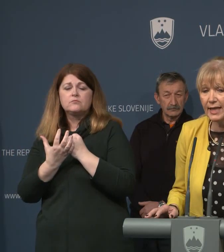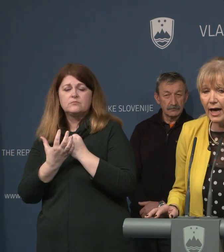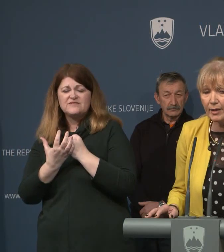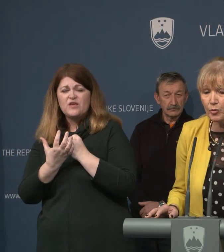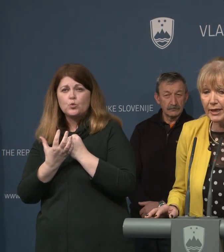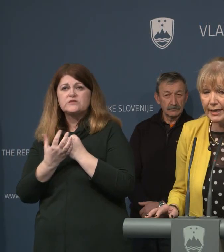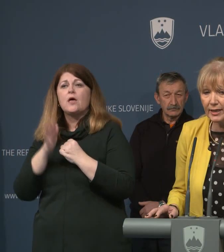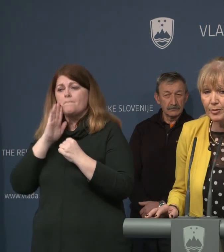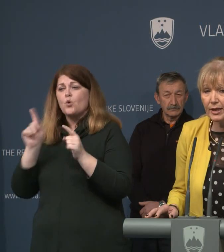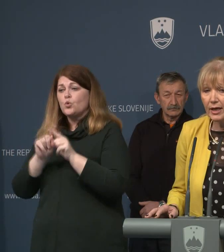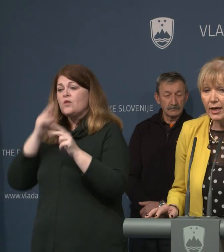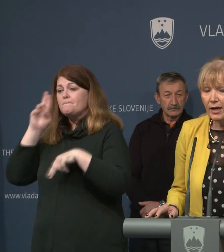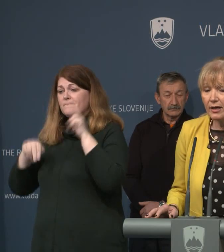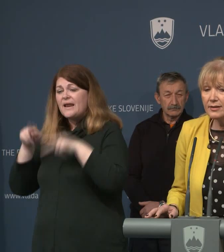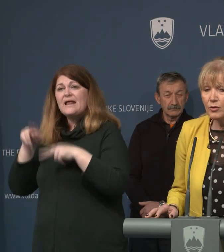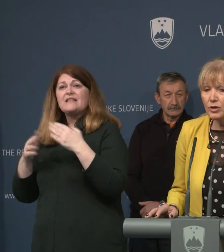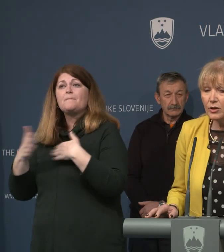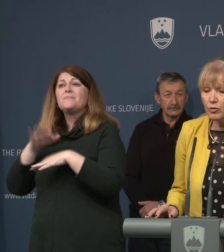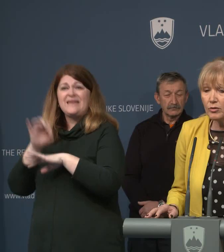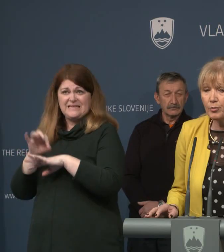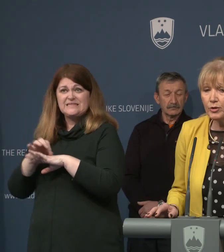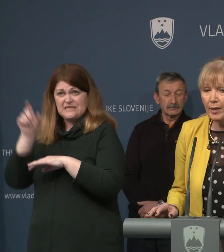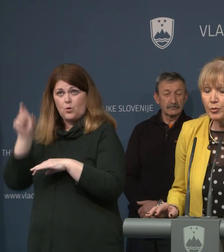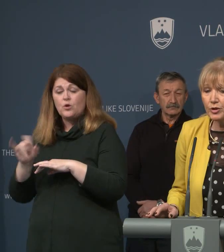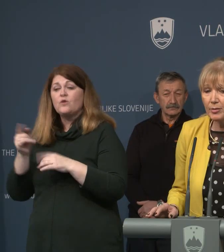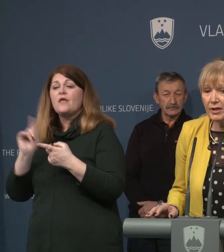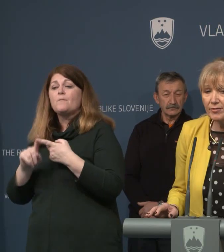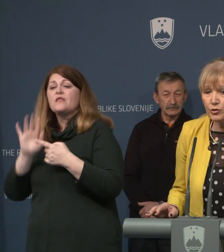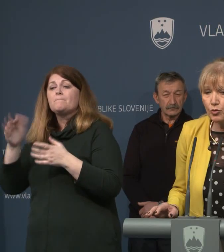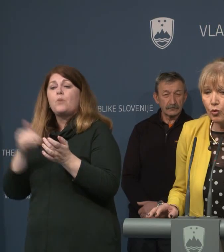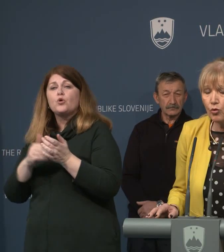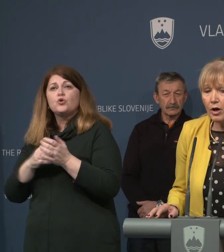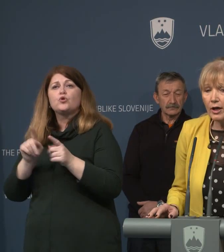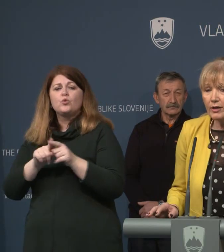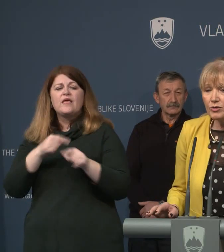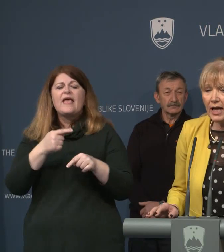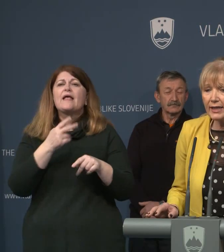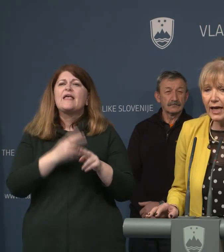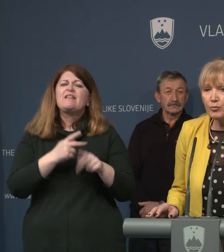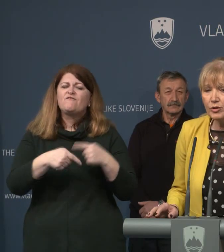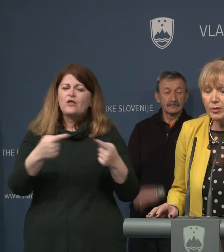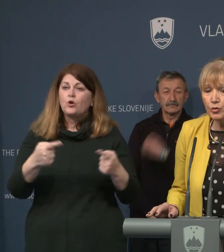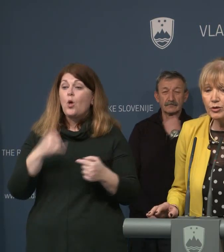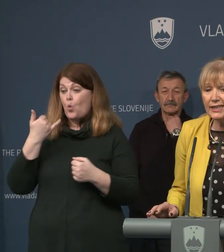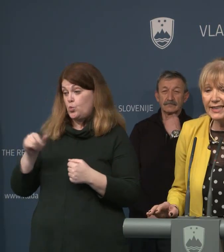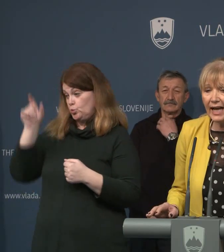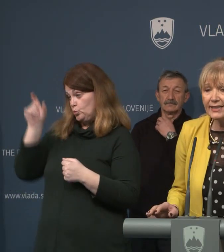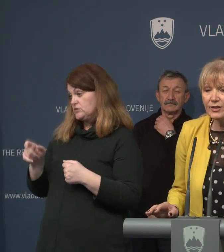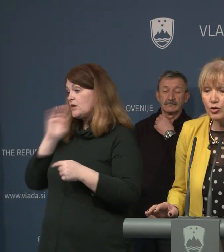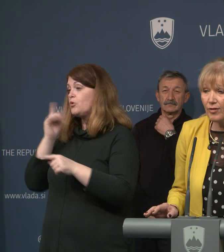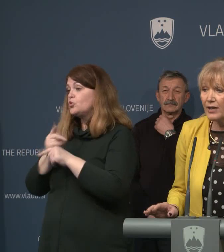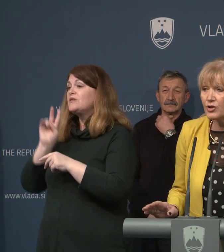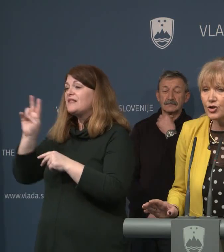in znake, bo pregledan pri zdravniku, da potem po potrebi k infektologu in vsak tak bolnik bo tudi